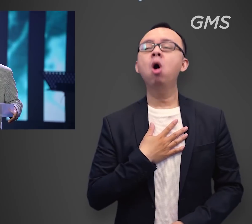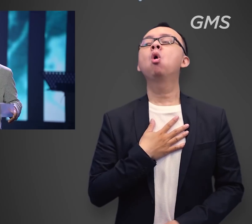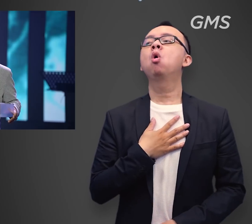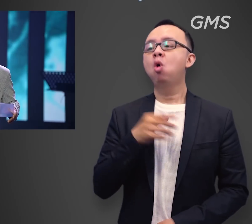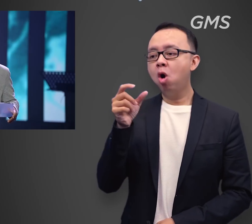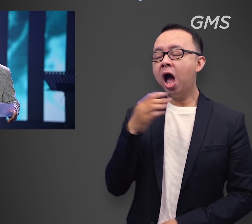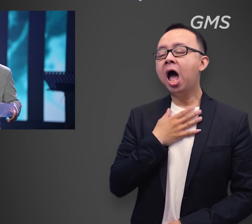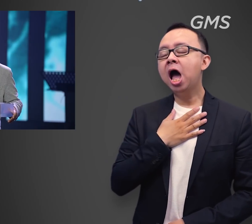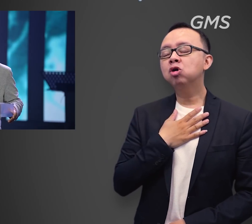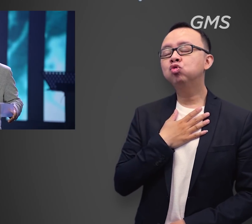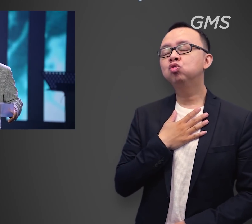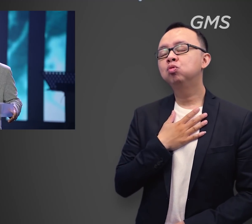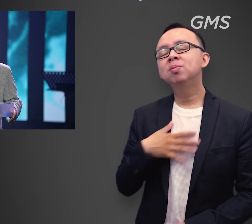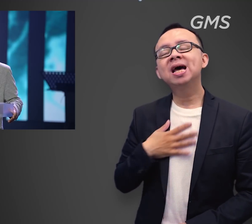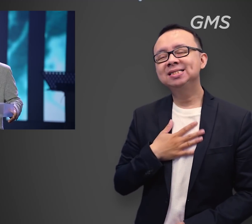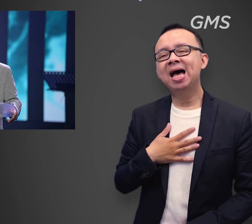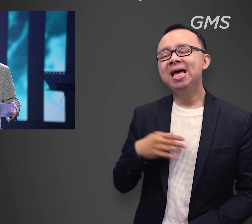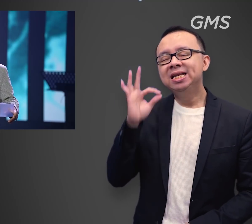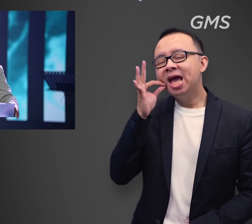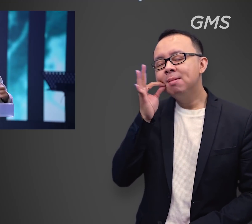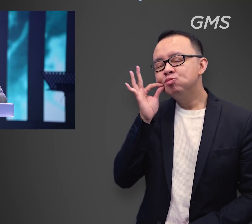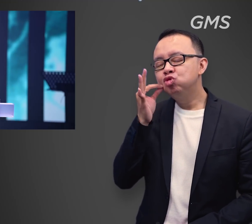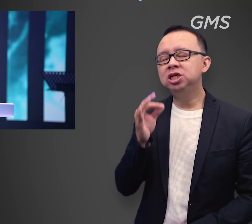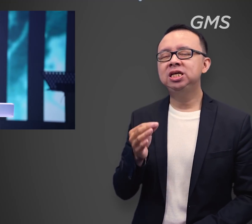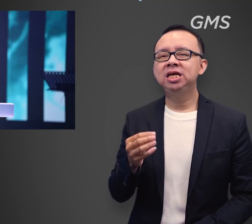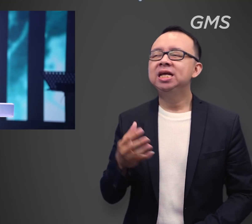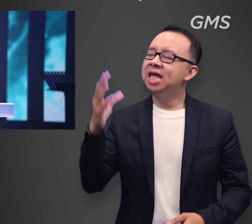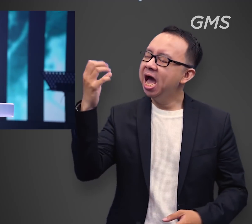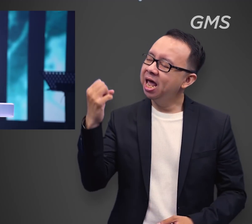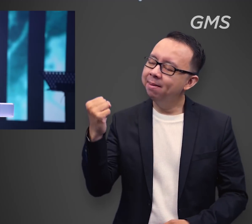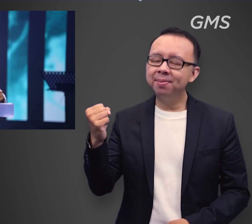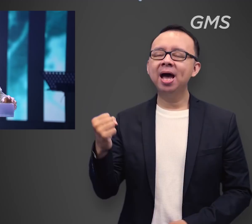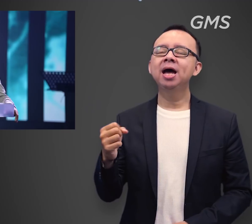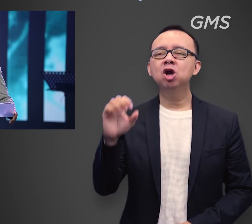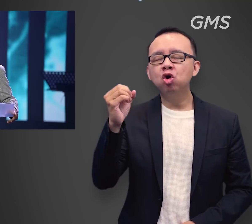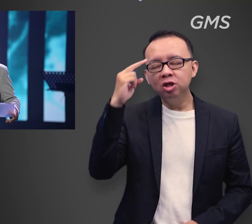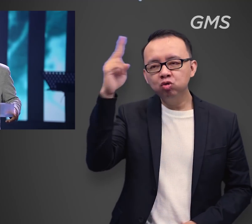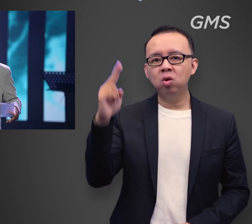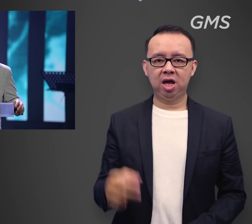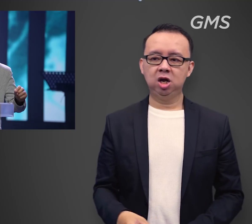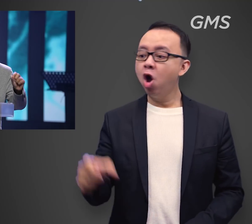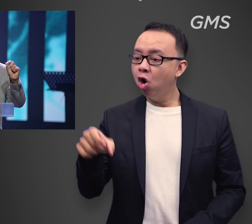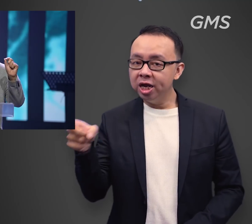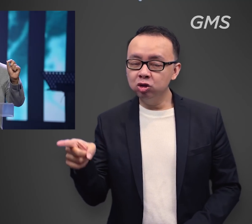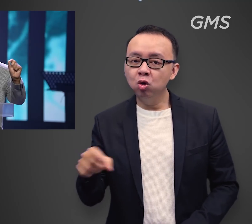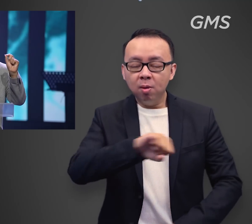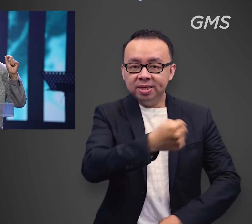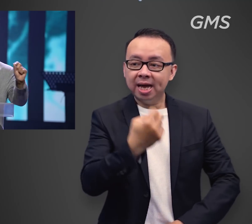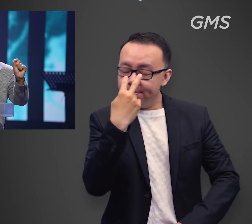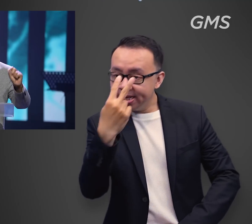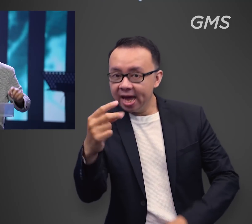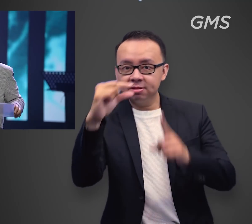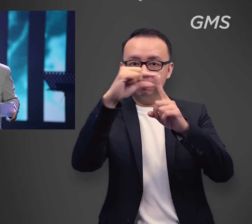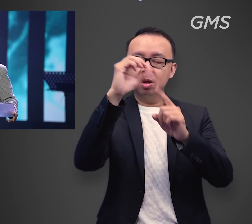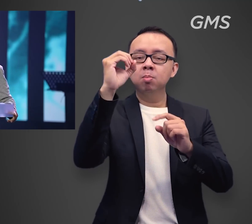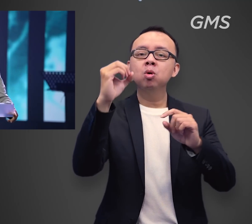Dia diharapkan oleh Tuhan. Maka justru orang ini tiba-tiba bisa menemukan potensi hidupnya. Ternyata orang ini bisa